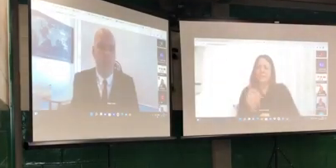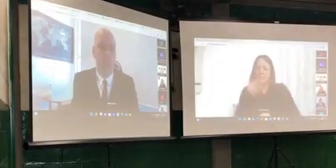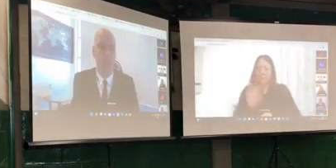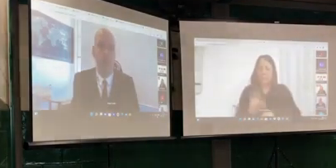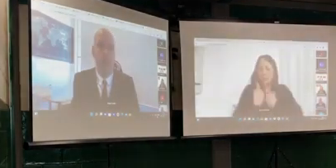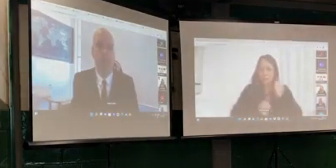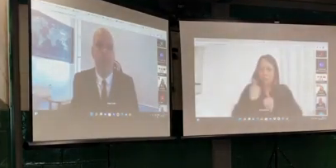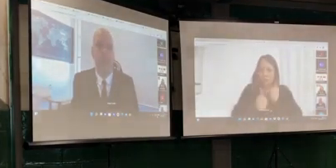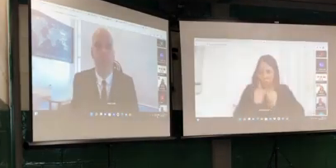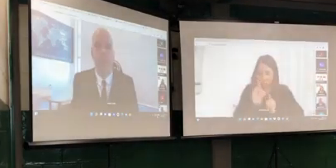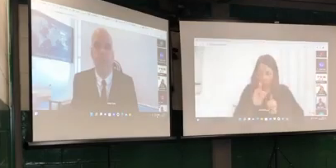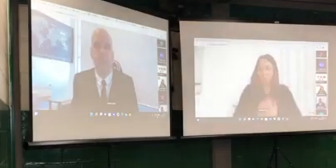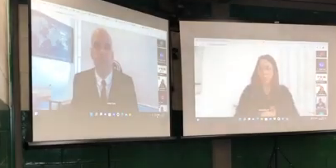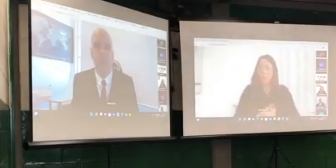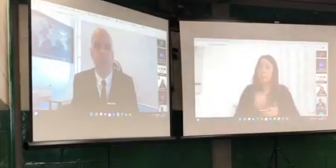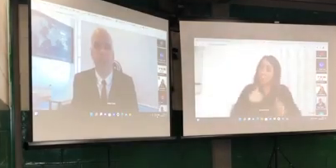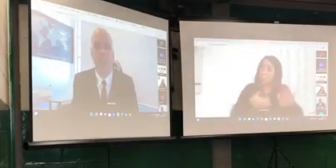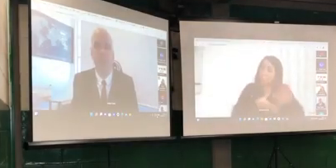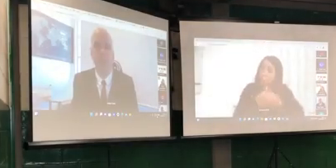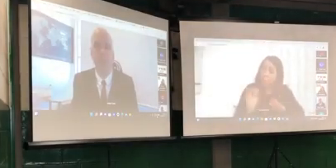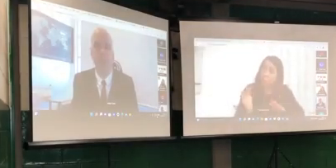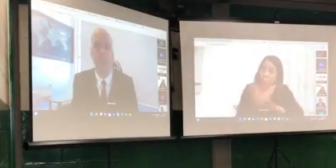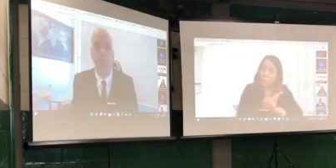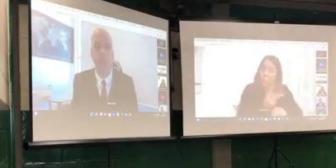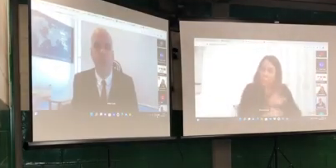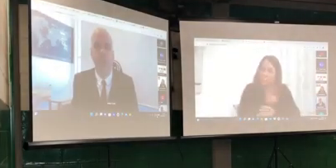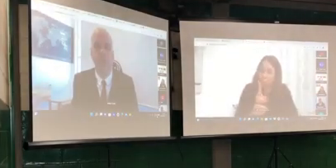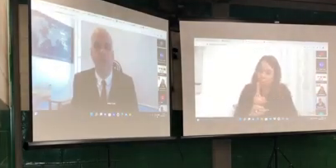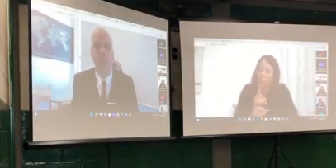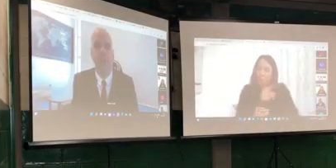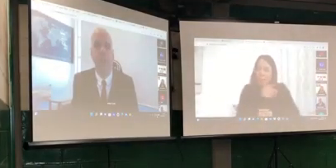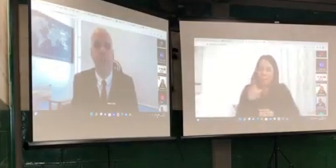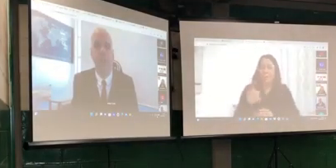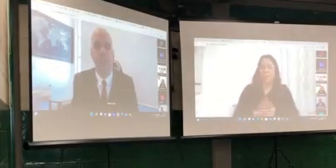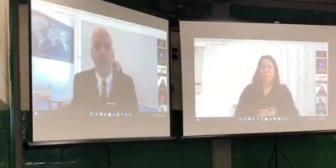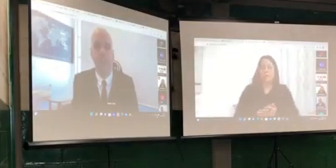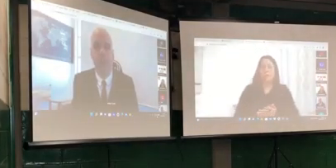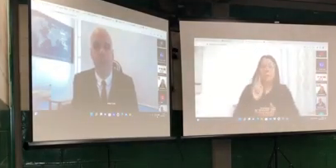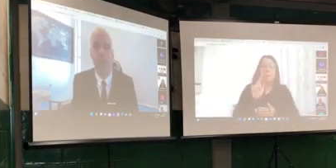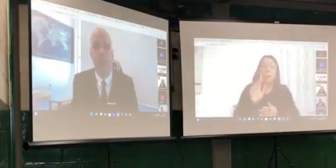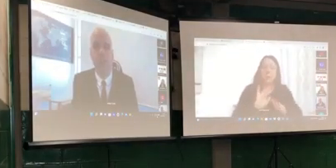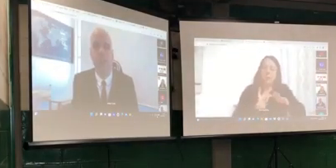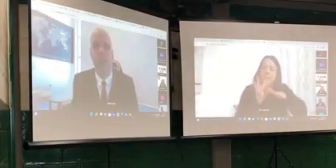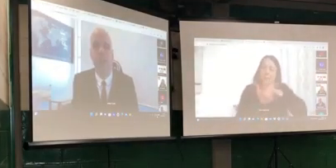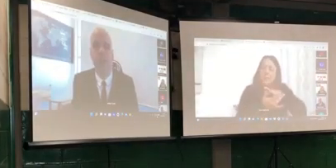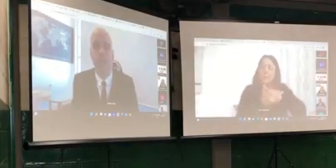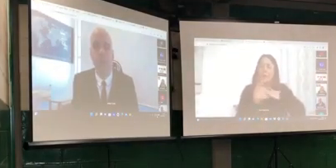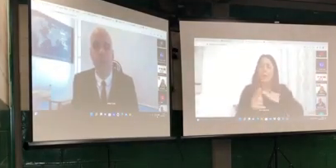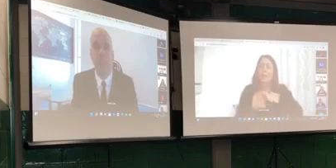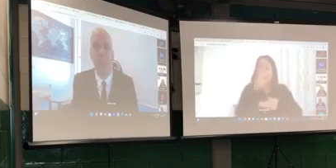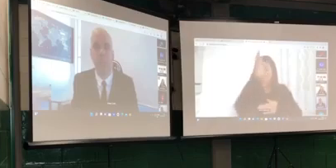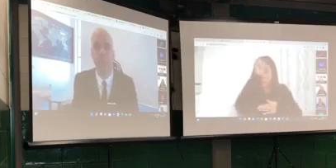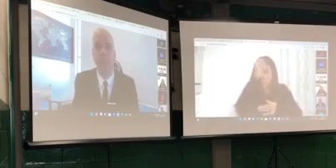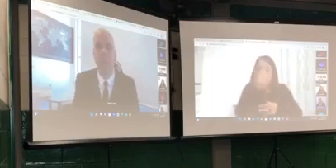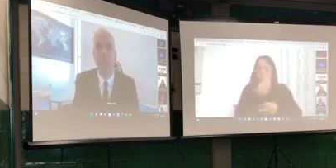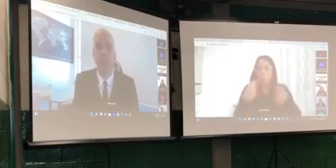de futebol. Eu recomendo a todos vocês que procurem eles, vão lá nas redes sociais, aprendam um pouquinho, né? Muitos